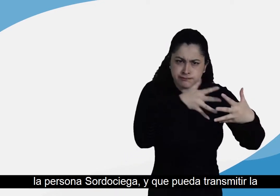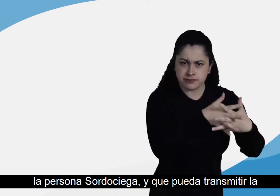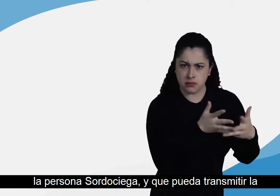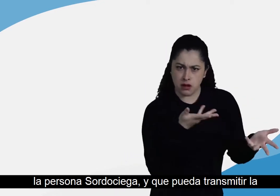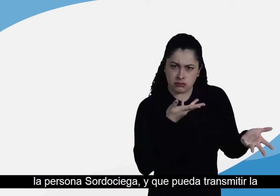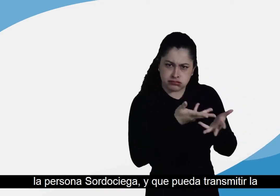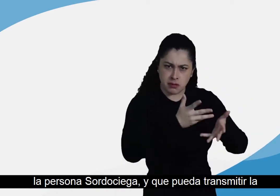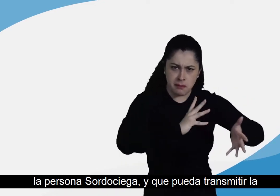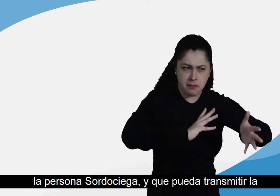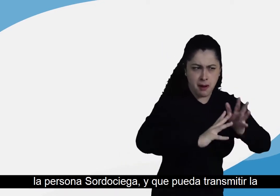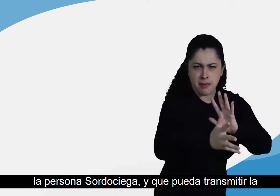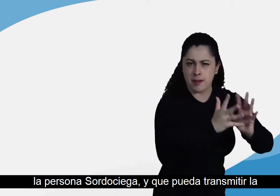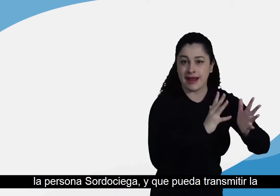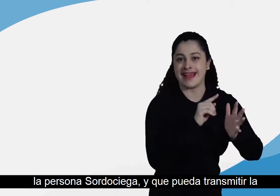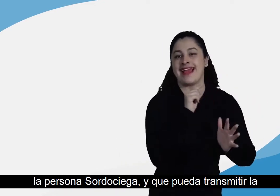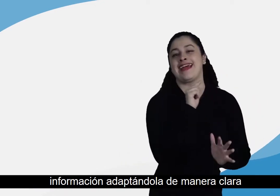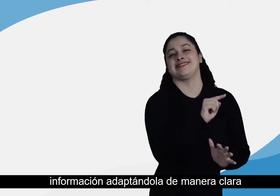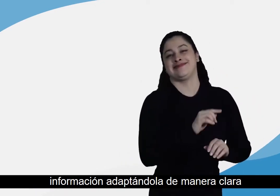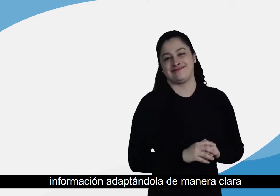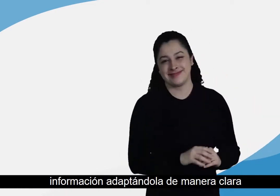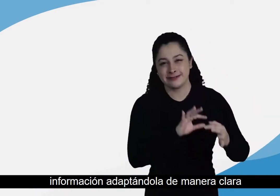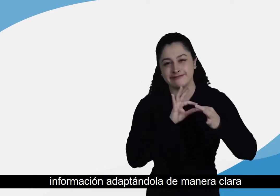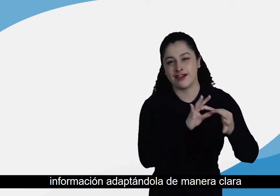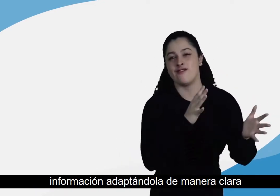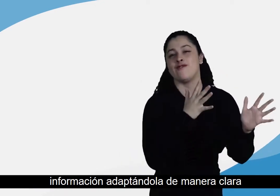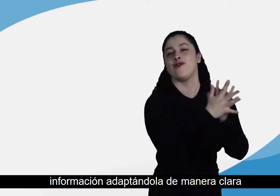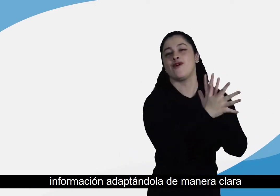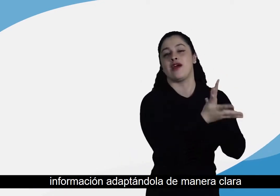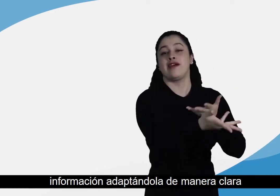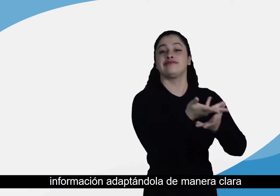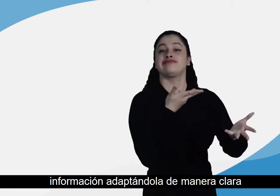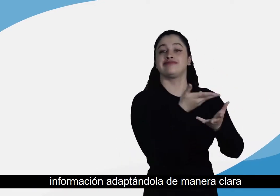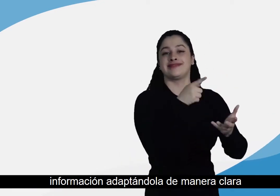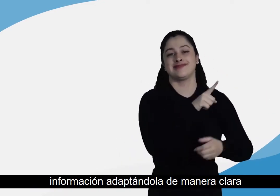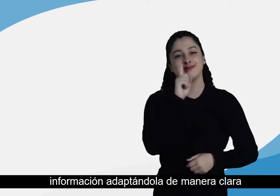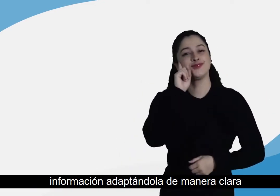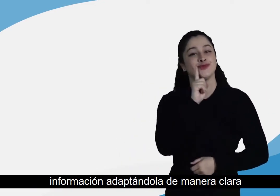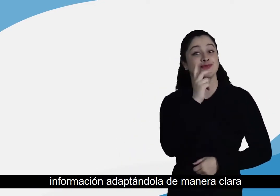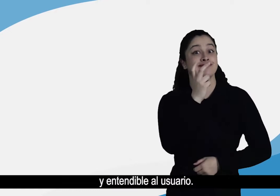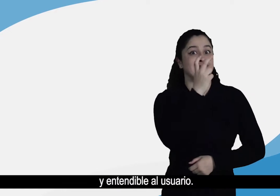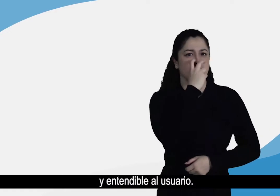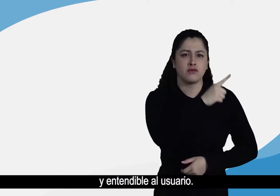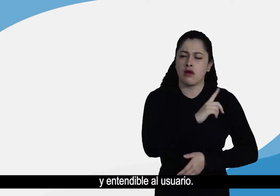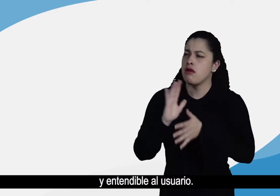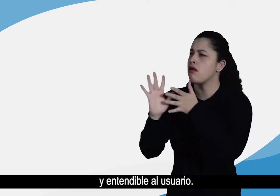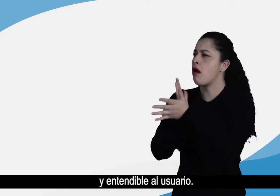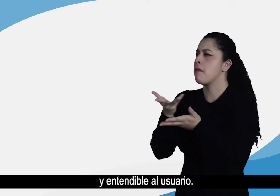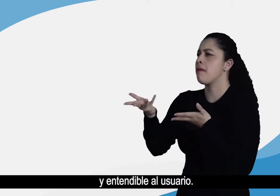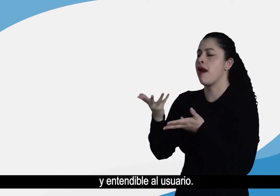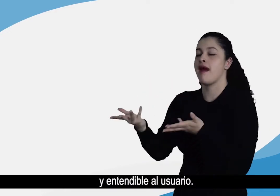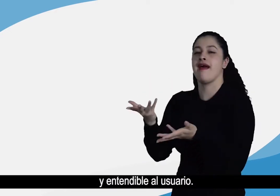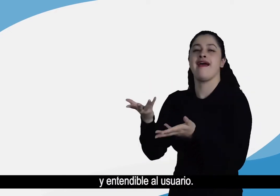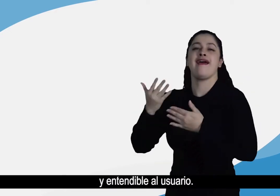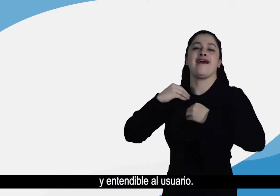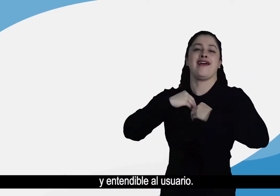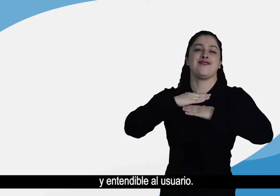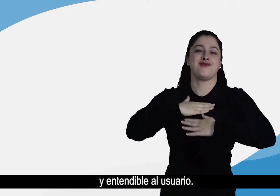con las personas sordos ciegas y que pueda transmitir la información adaptándola de manera clara y entendible al